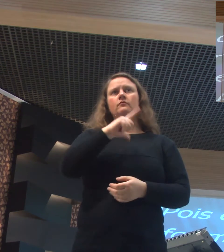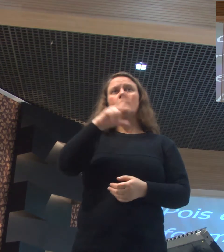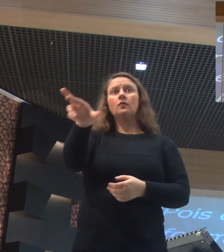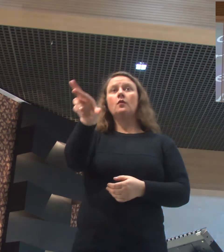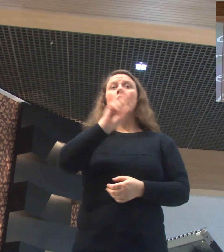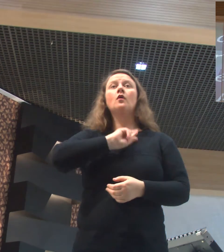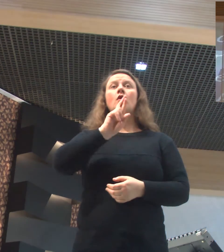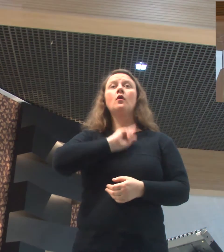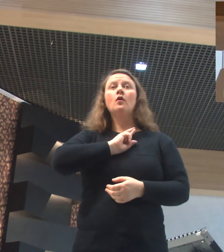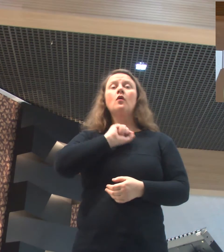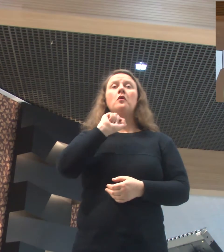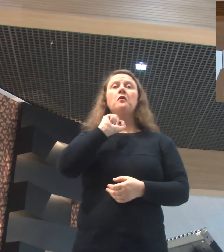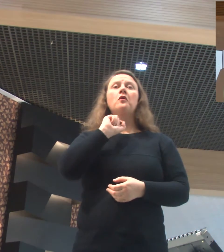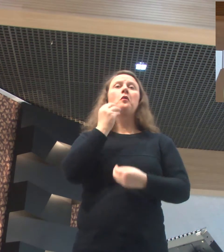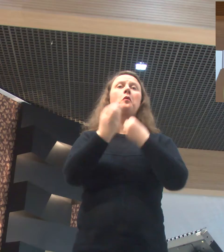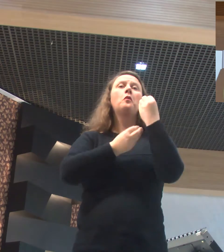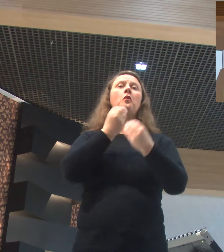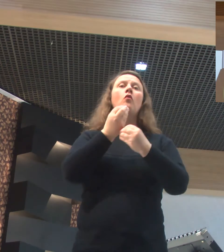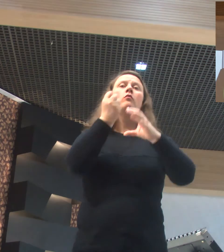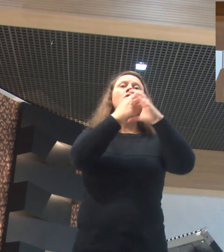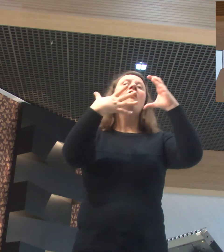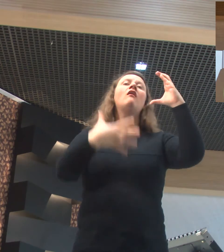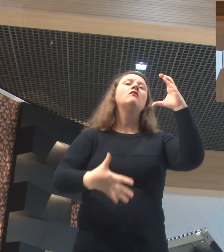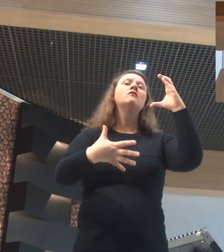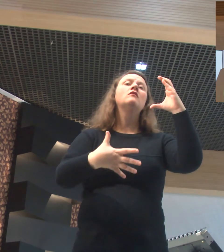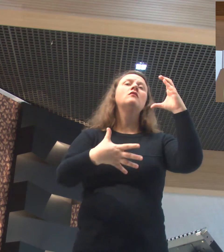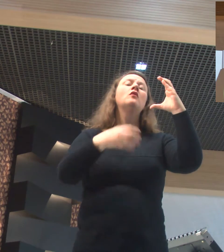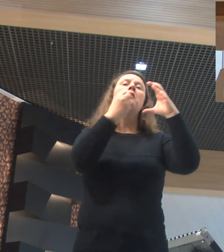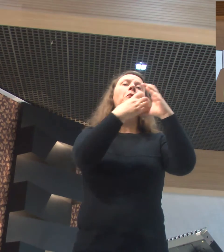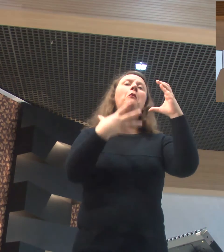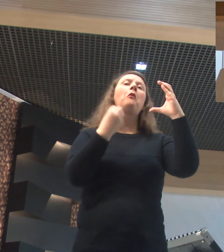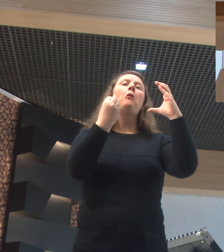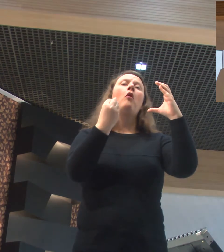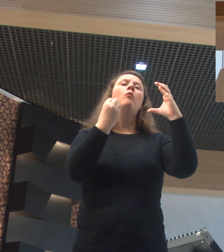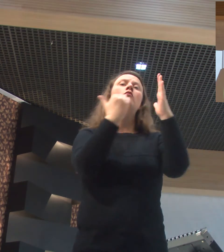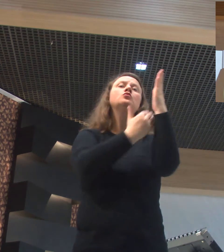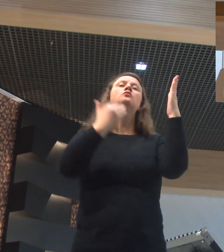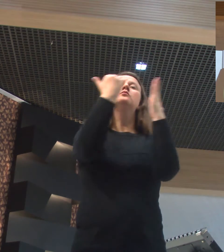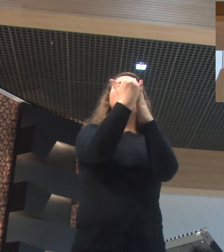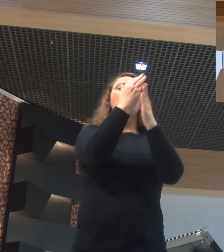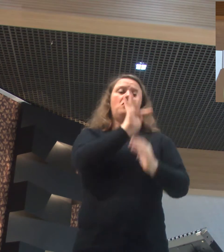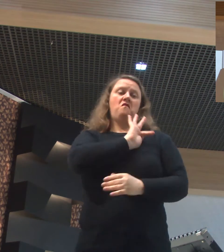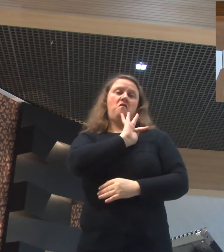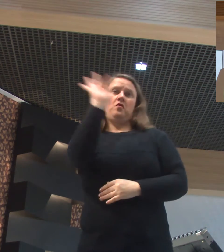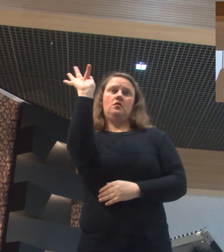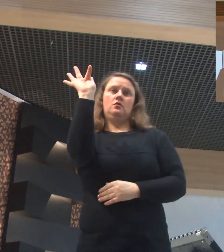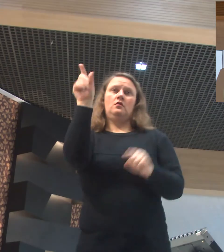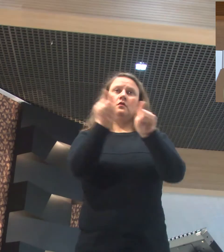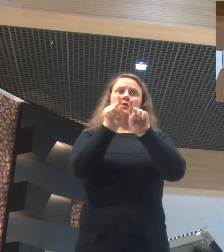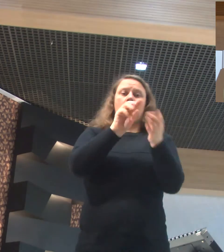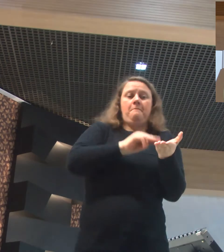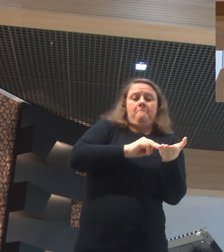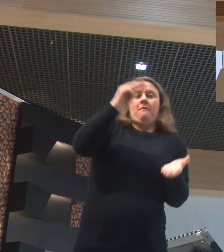que aspectos a nossa justiça pode ser superior à dos fariseus e à dos mestres da lei?